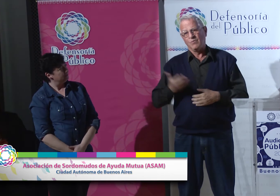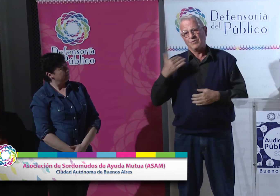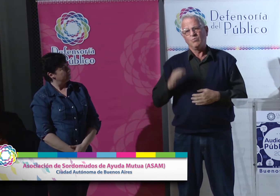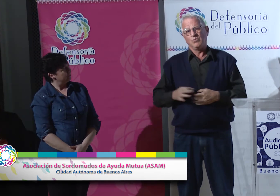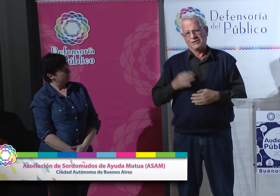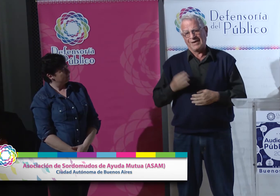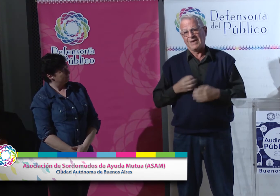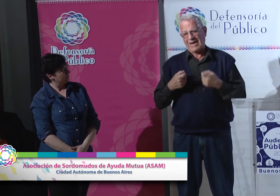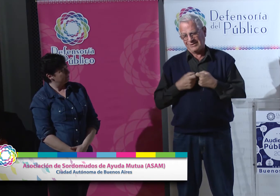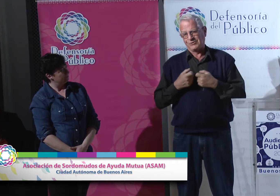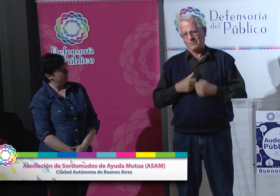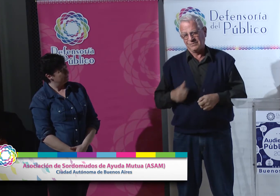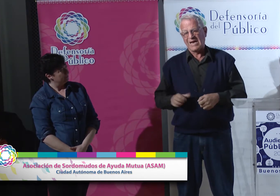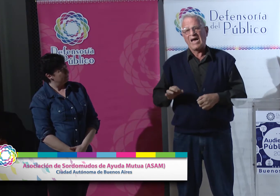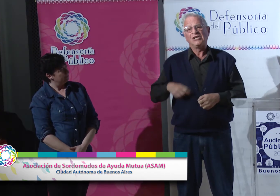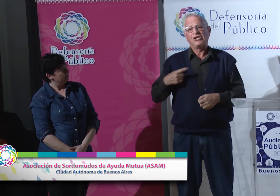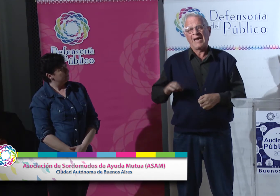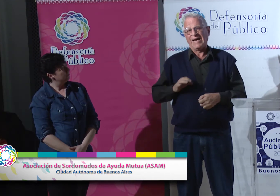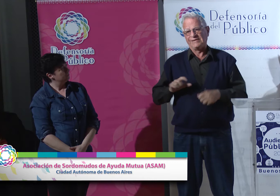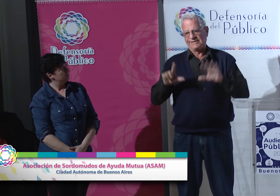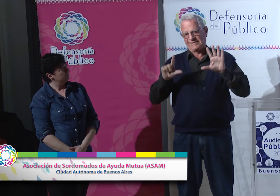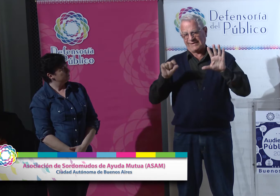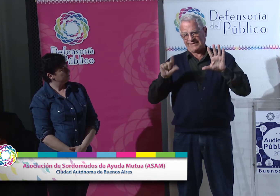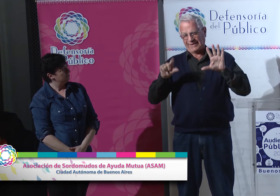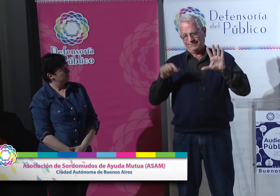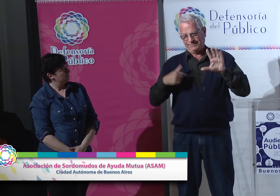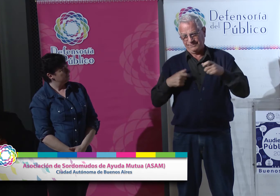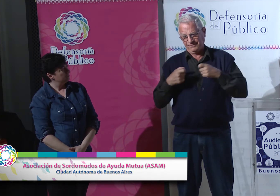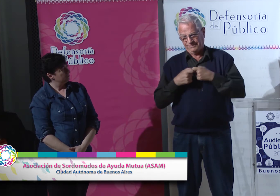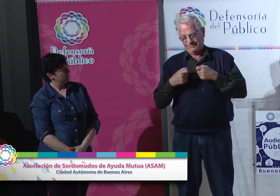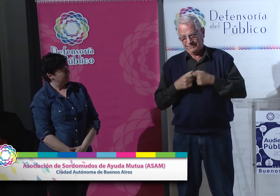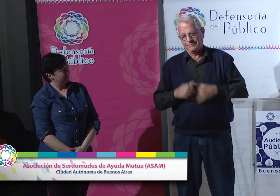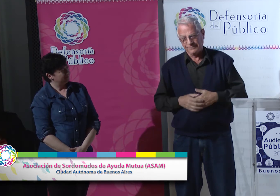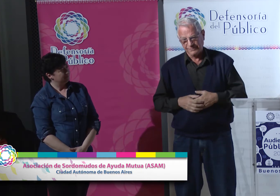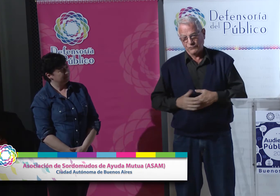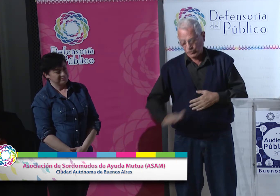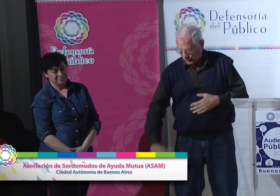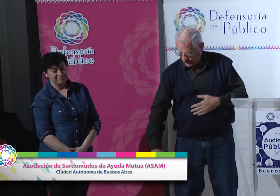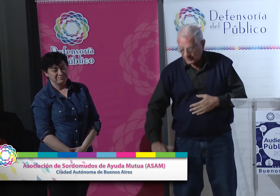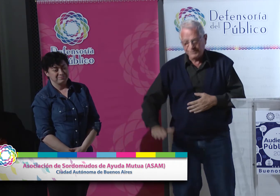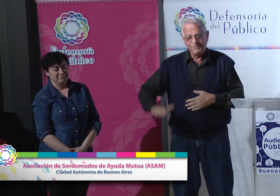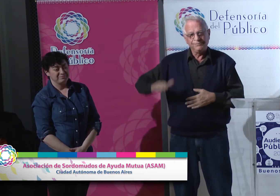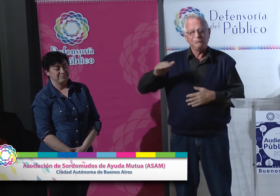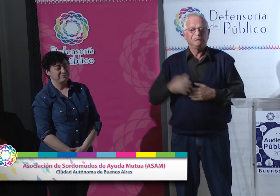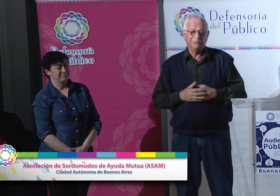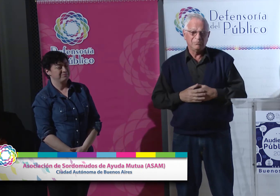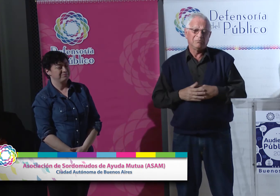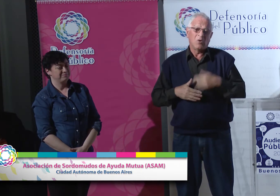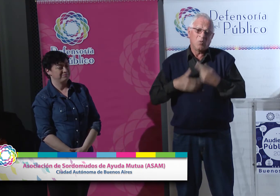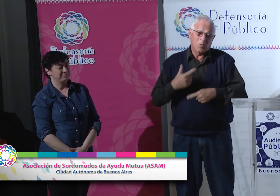testigos de lo que está pasando yo hace muchos años que estoy parte de la asociación yo tengo 70 años desde muy chiquito que